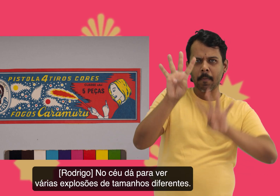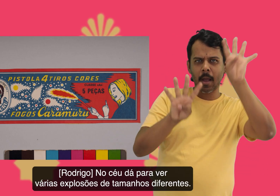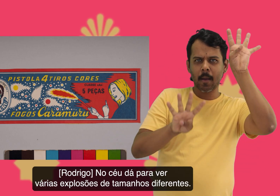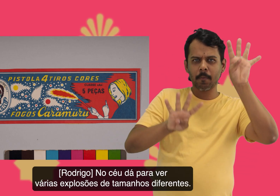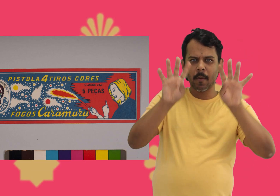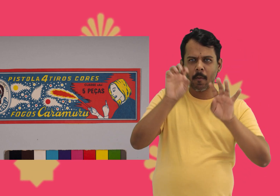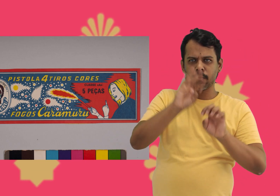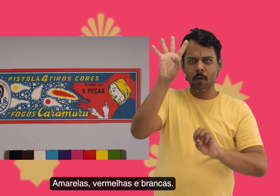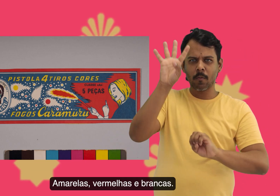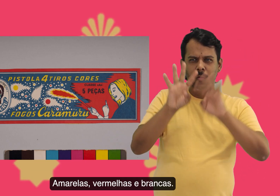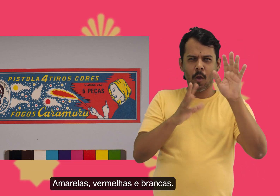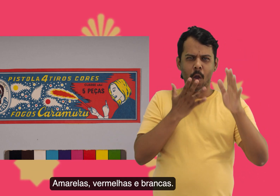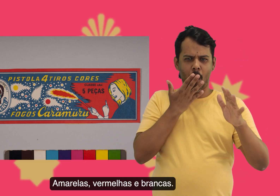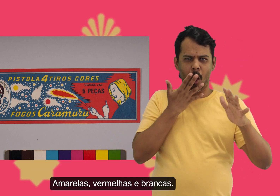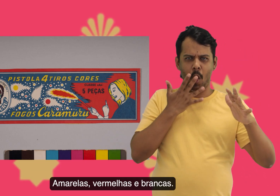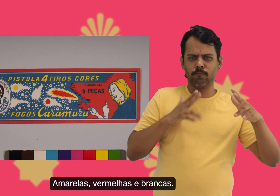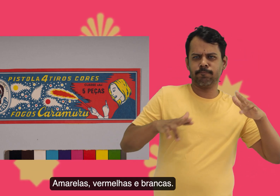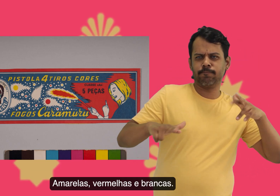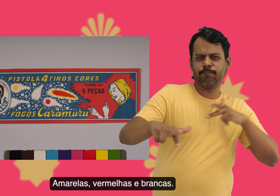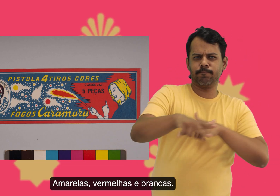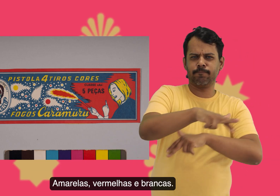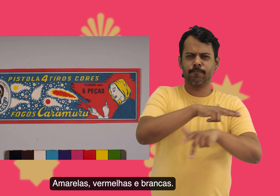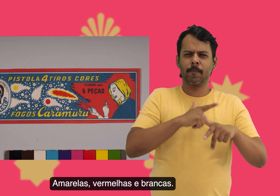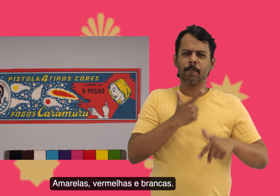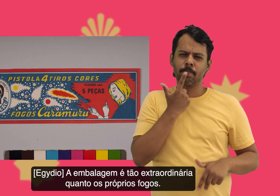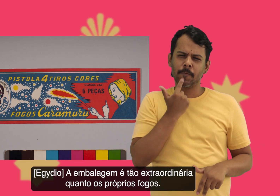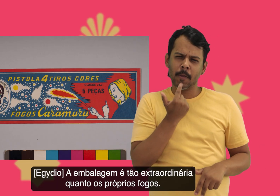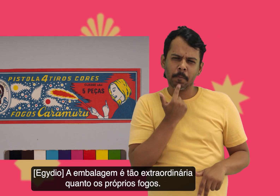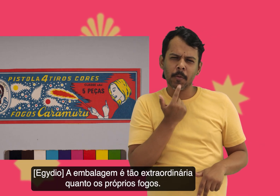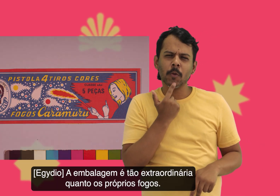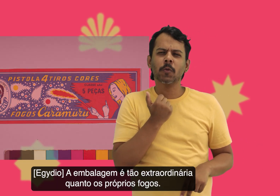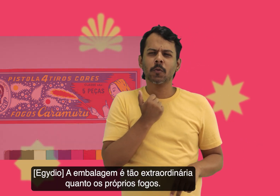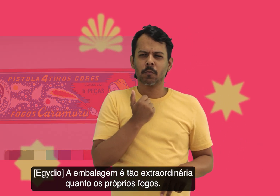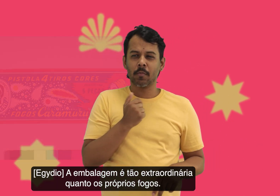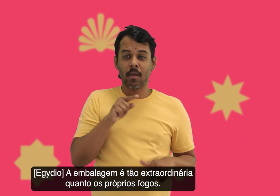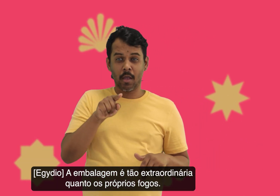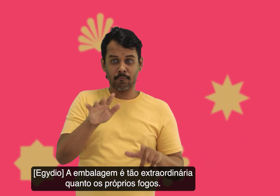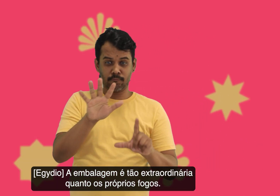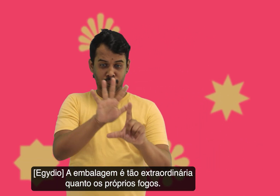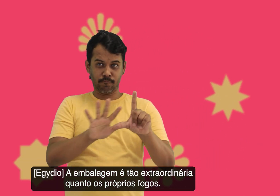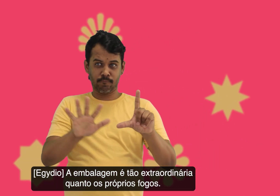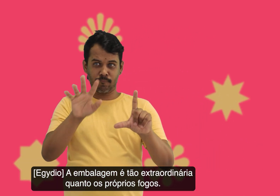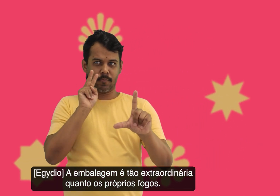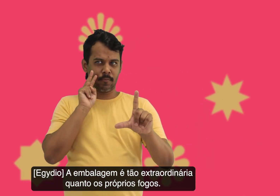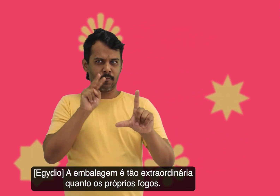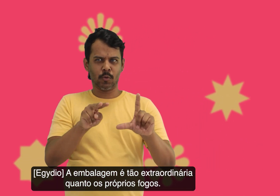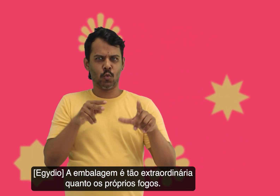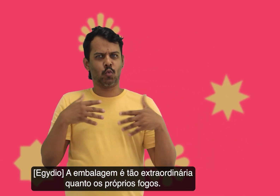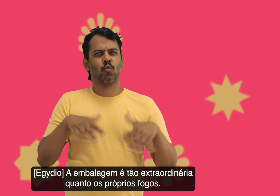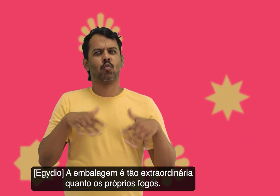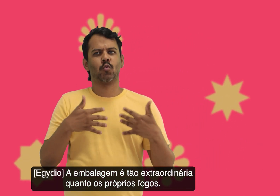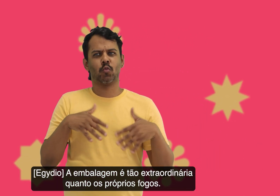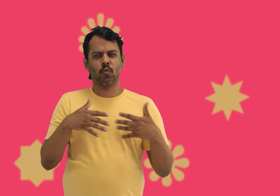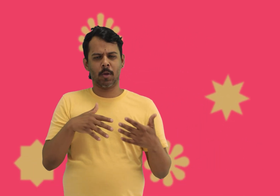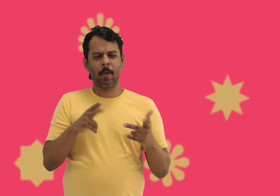tamanhos diferentes, amarelas, vermelhas e brancas. A embalagem é tão extraordinária quanto os próprios fogos,